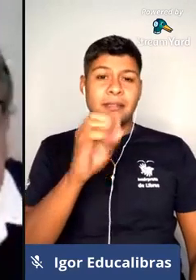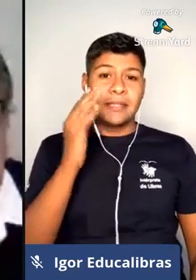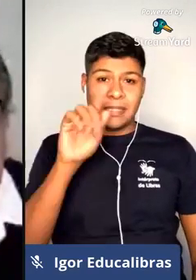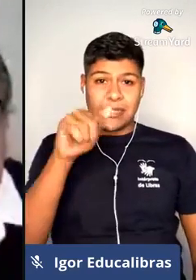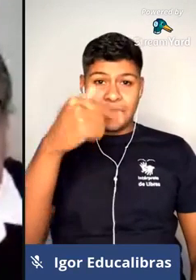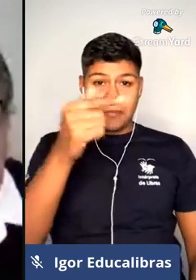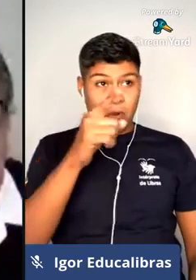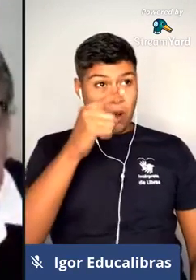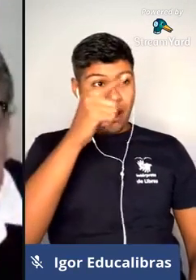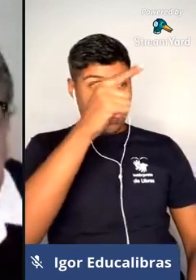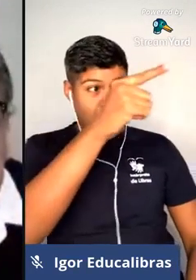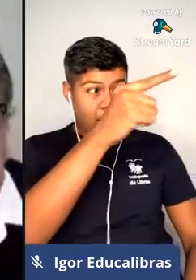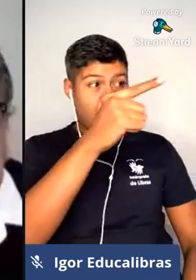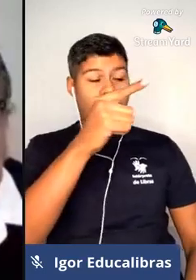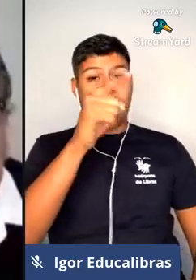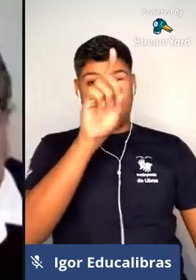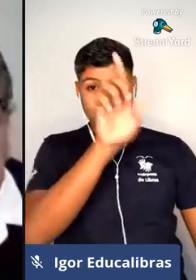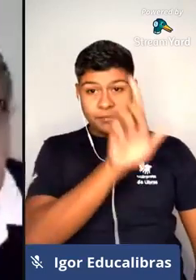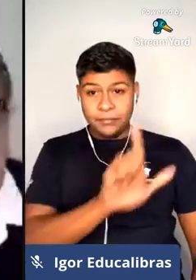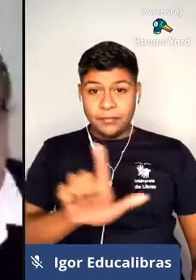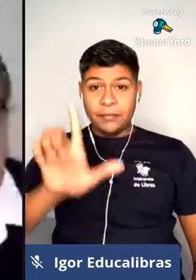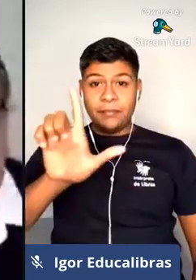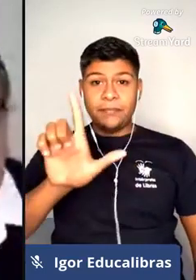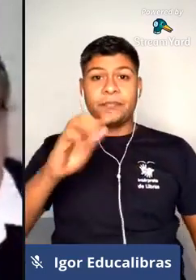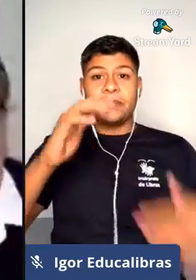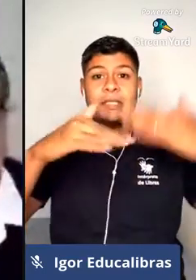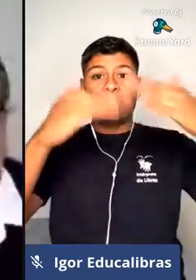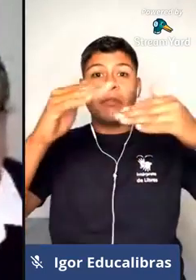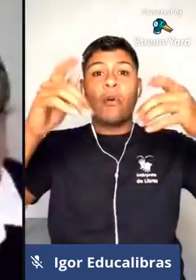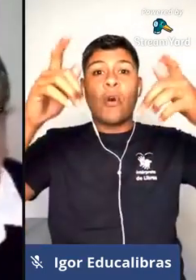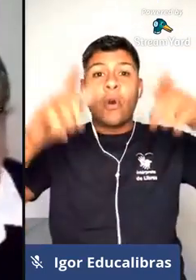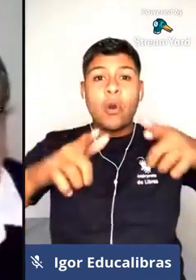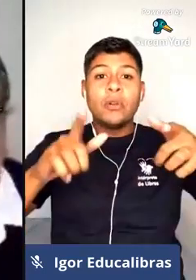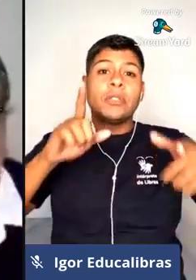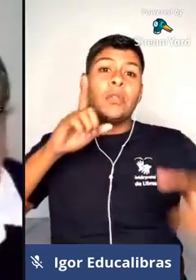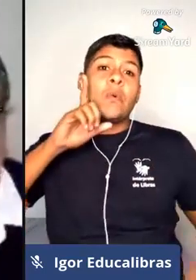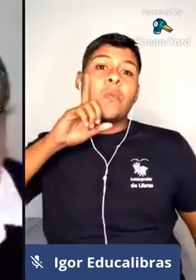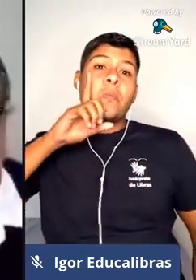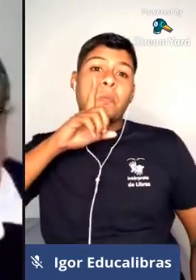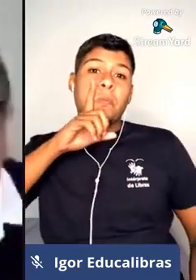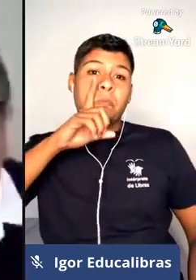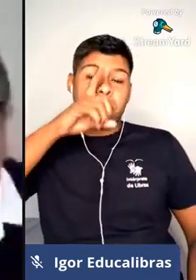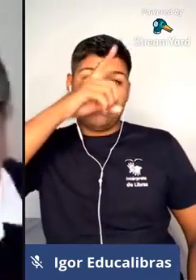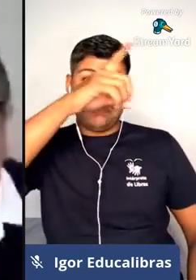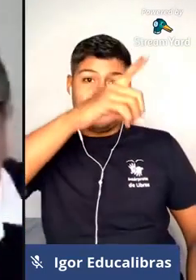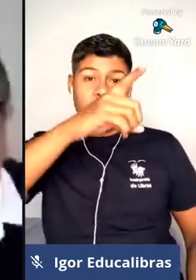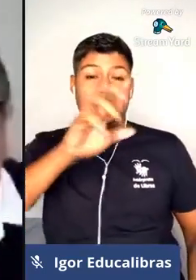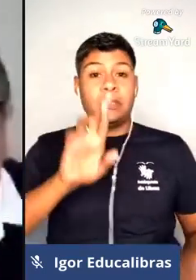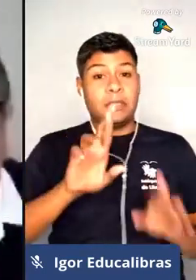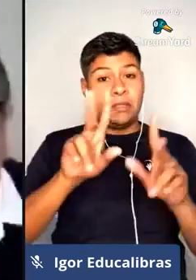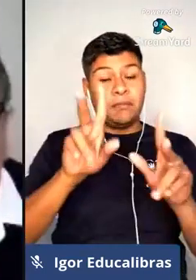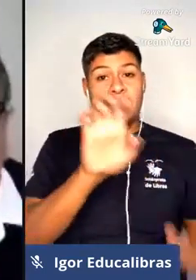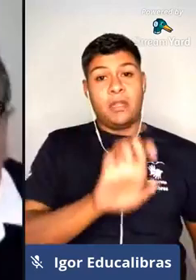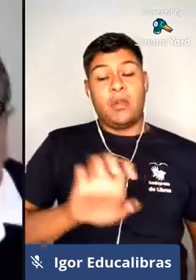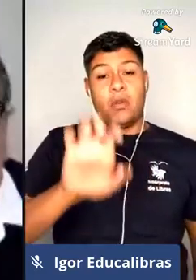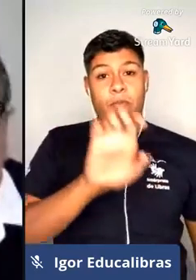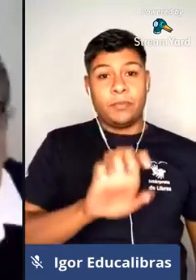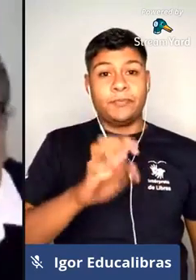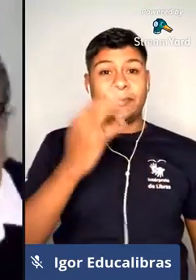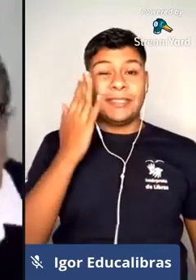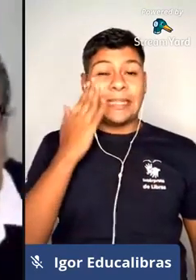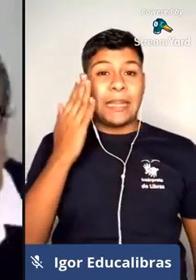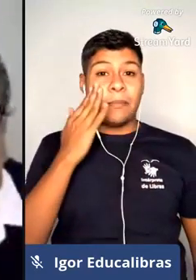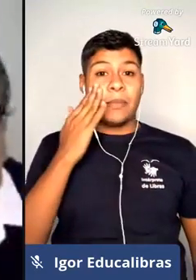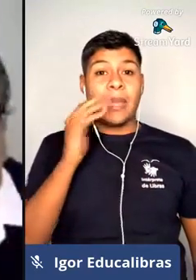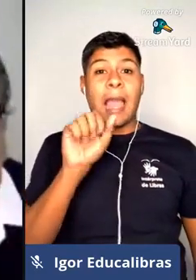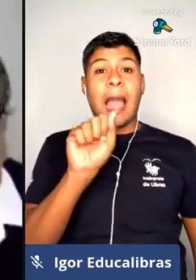Los Angeles e isso desenvolve muito mais nos Estados Unidos do que na própria Europa. Então, o Aldo